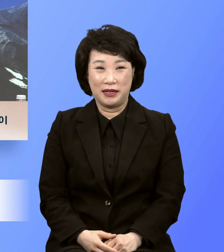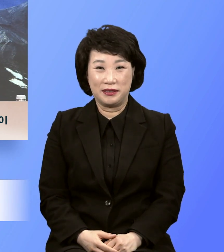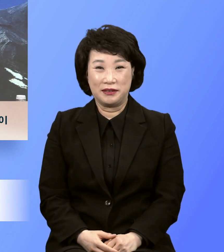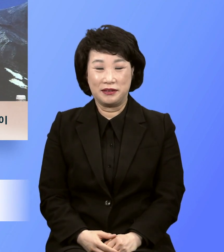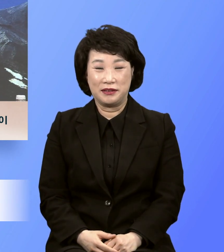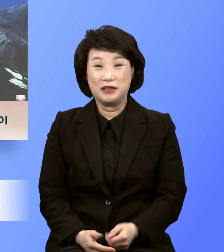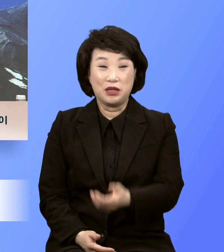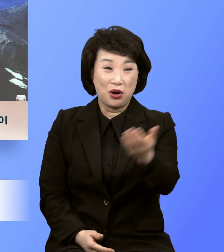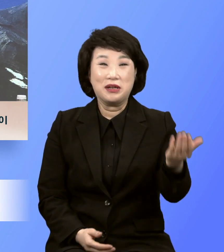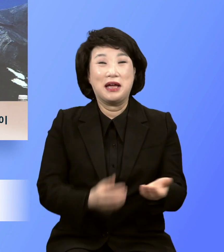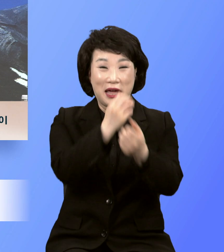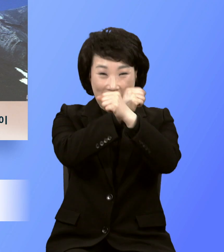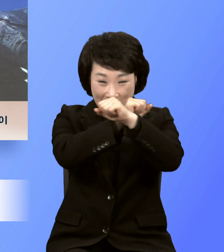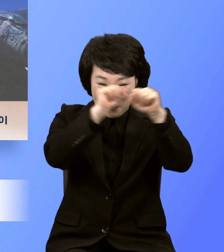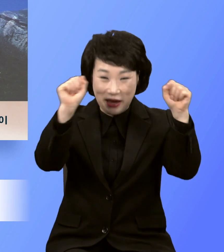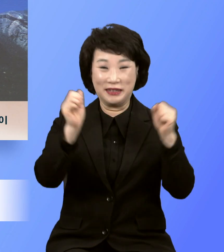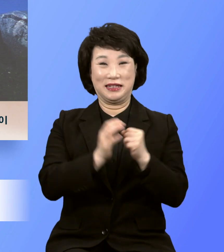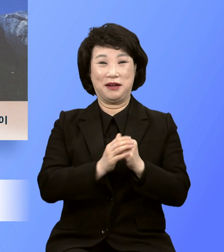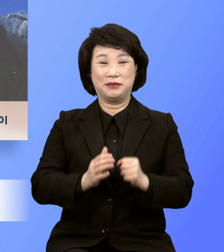해방하였음이니라. 너를